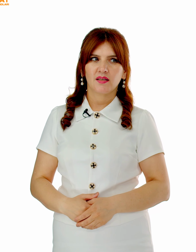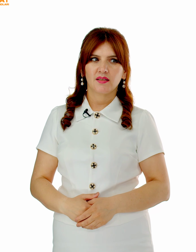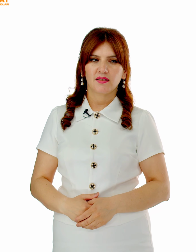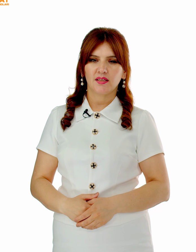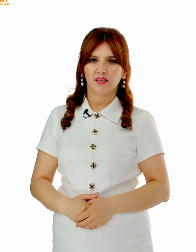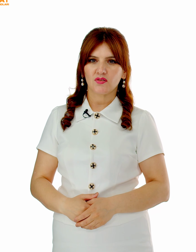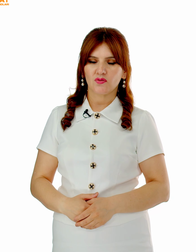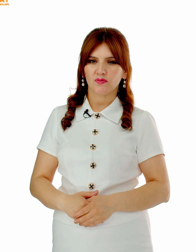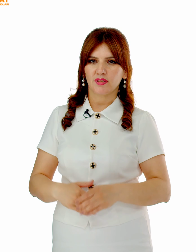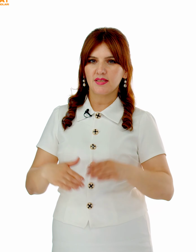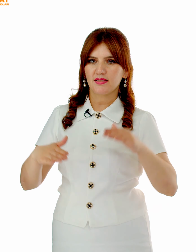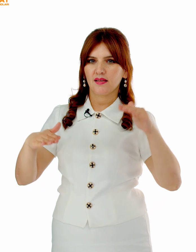Keyingi so'zimiz